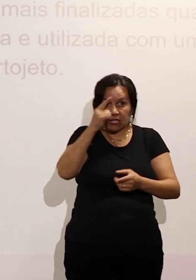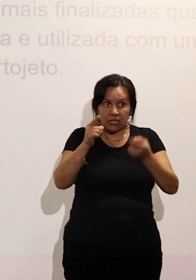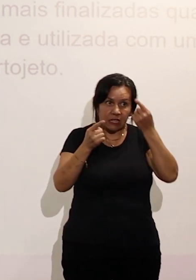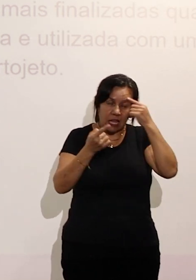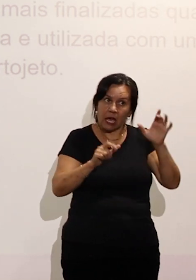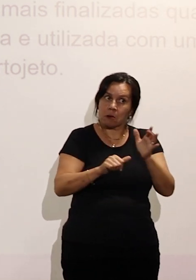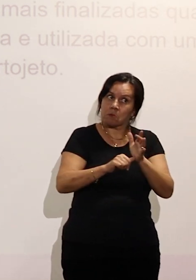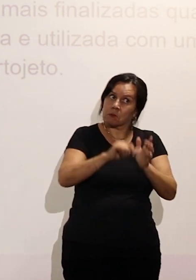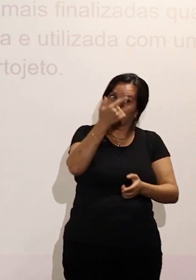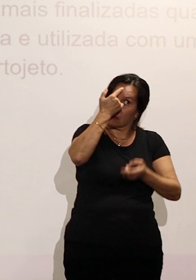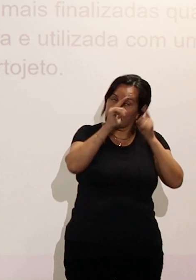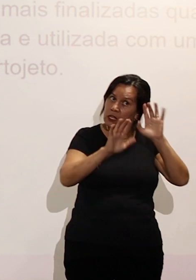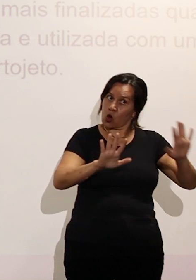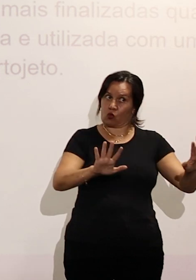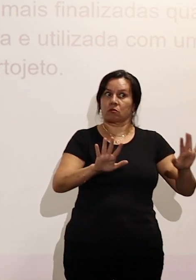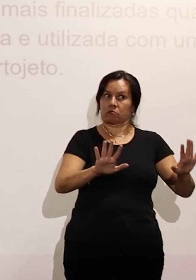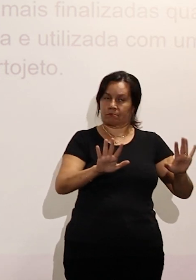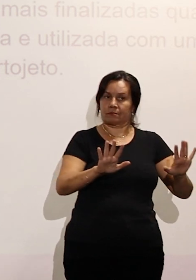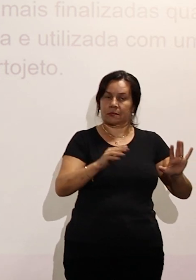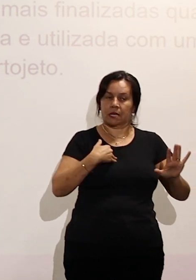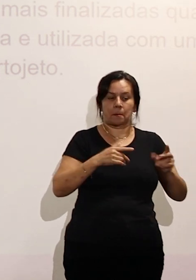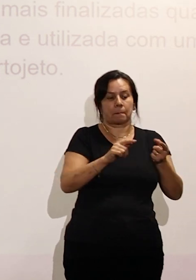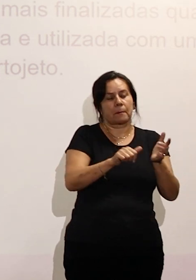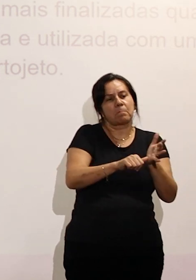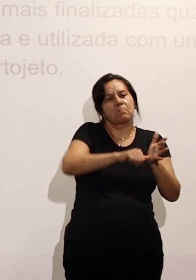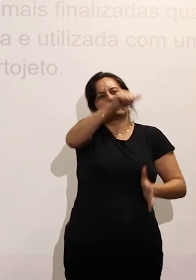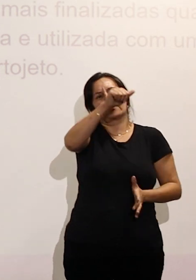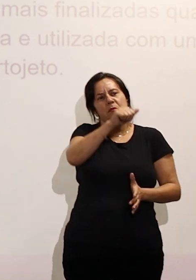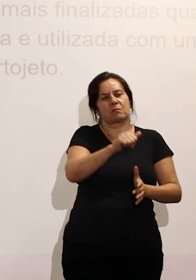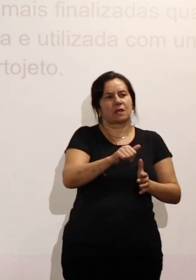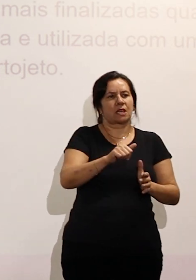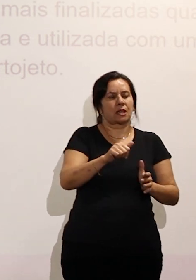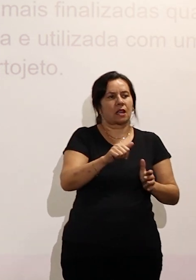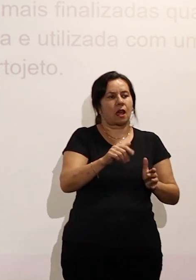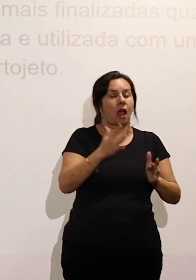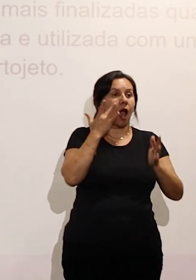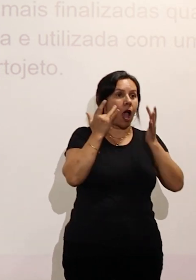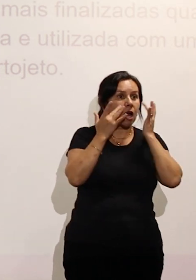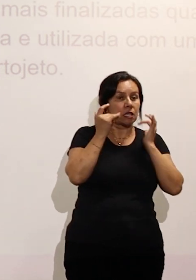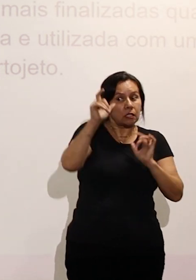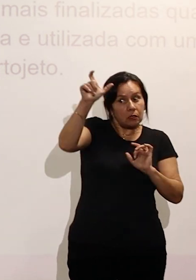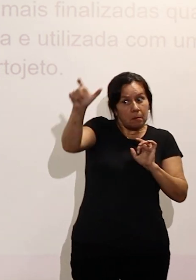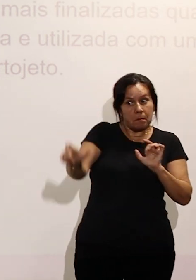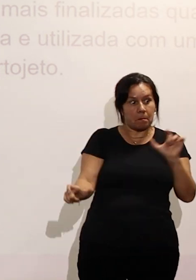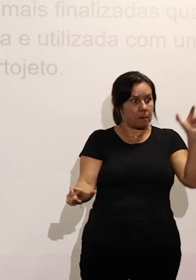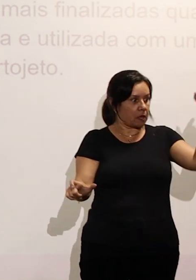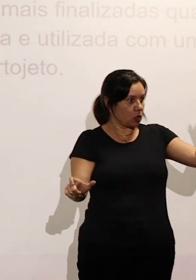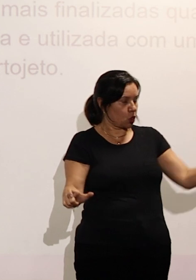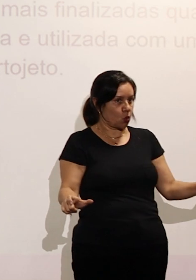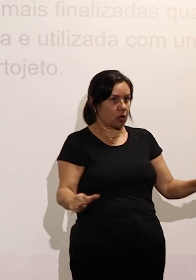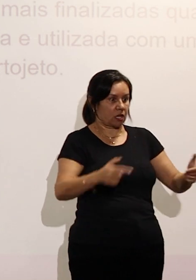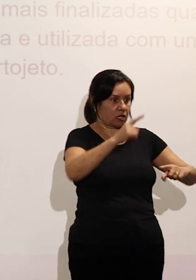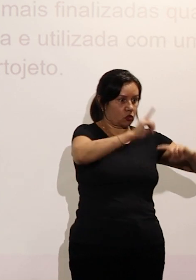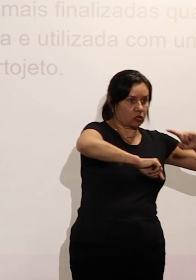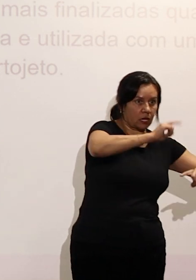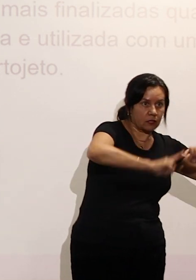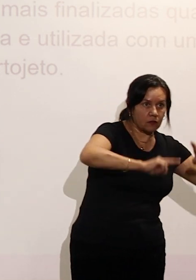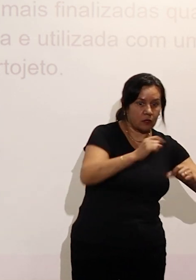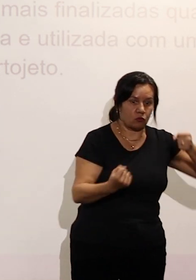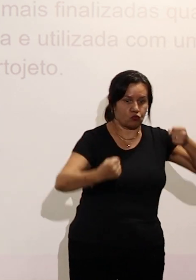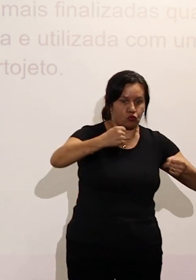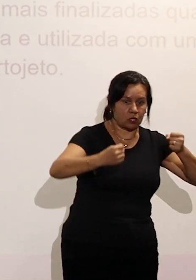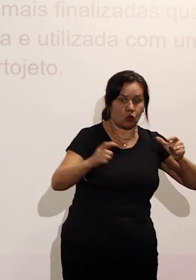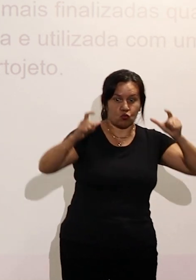ideias, porque vocês ainda não fizeram a arte do jogo. Então, a primeira arte de cada personagem, de cada objeto, de cada veículo, de